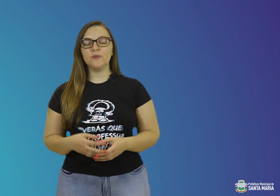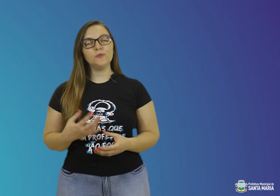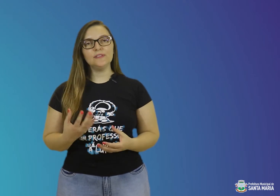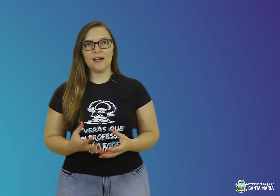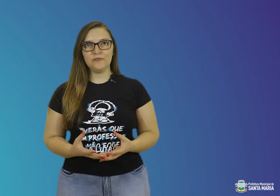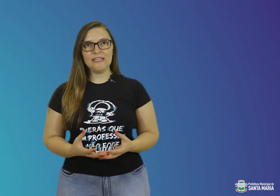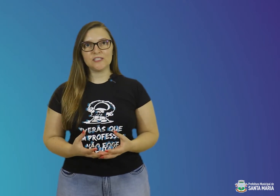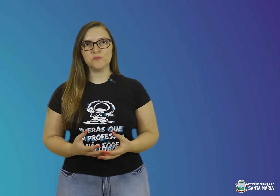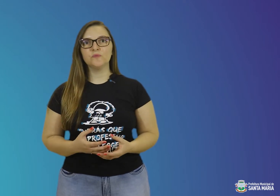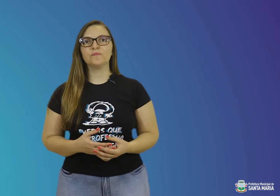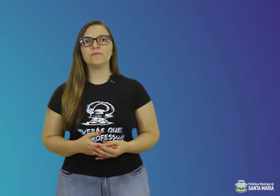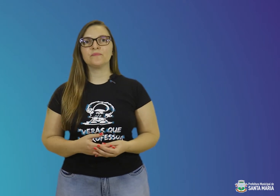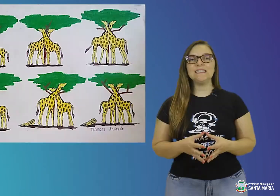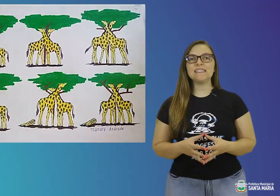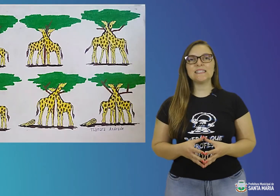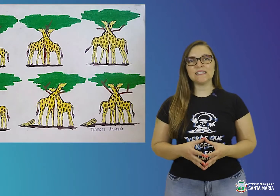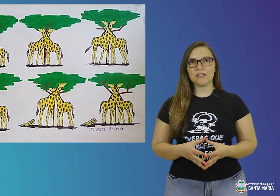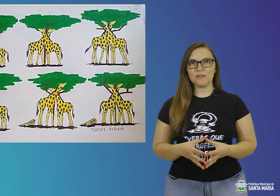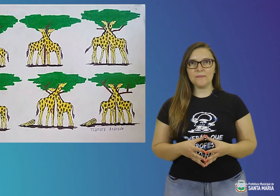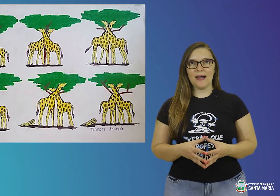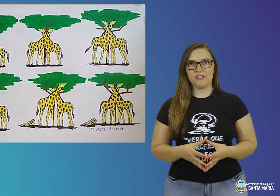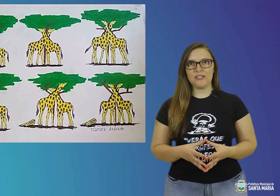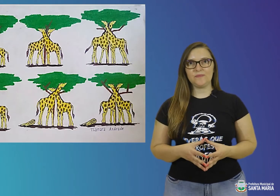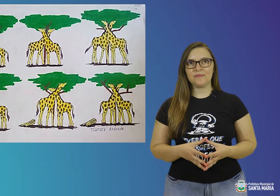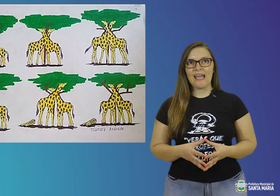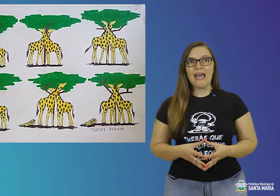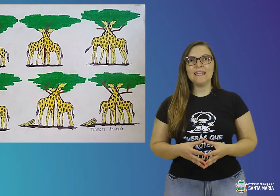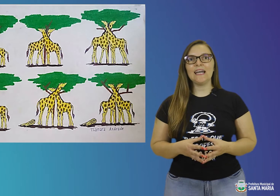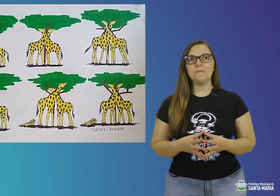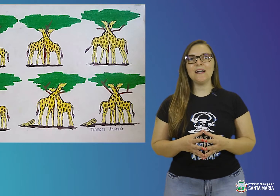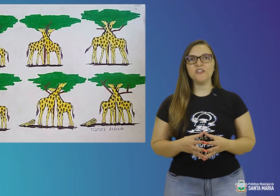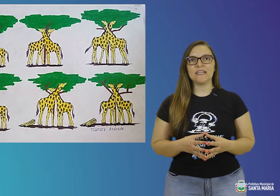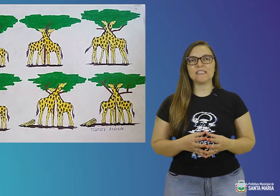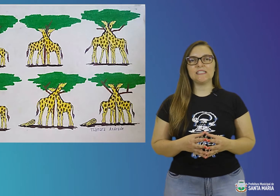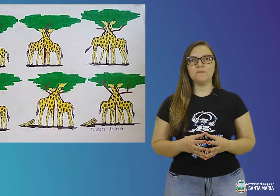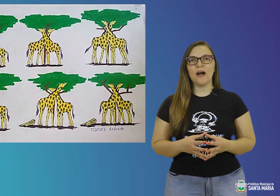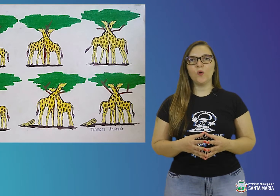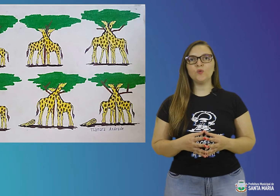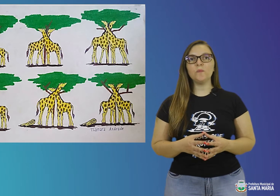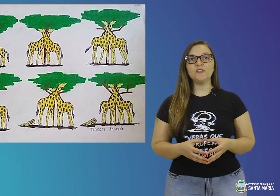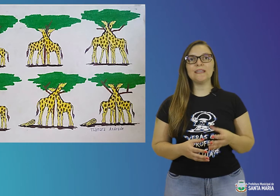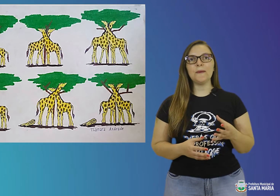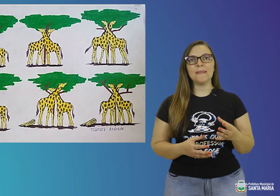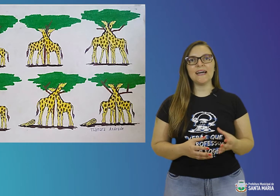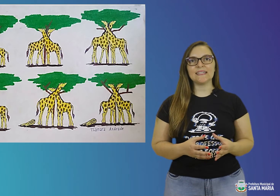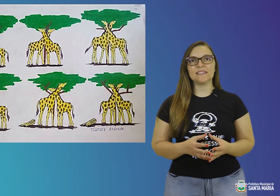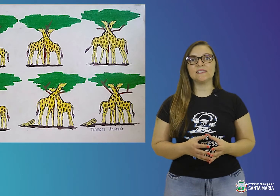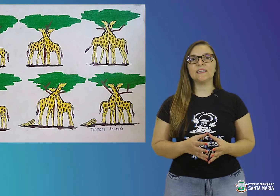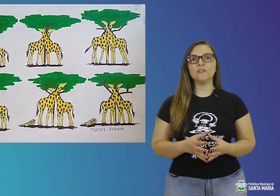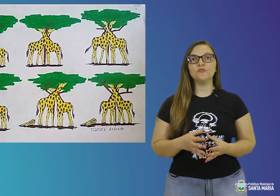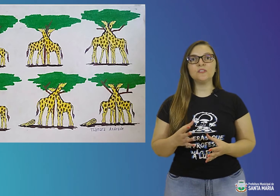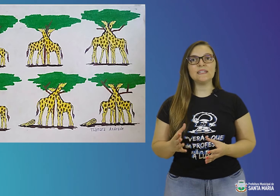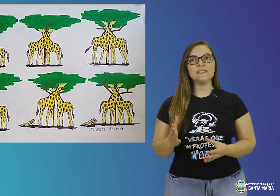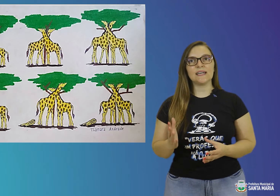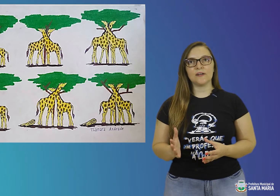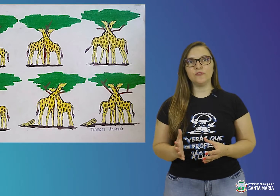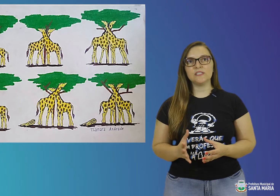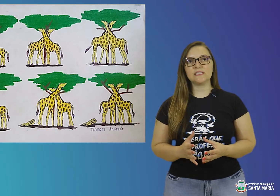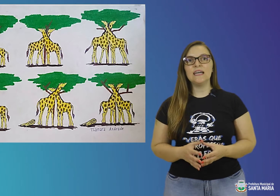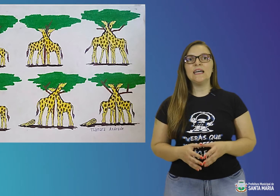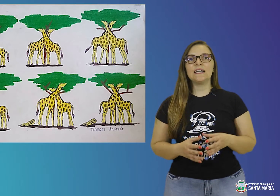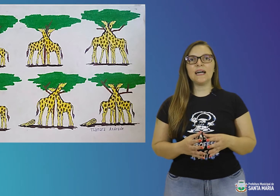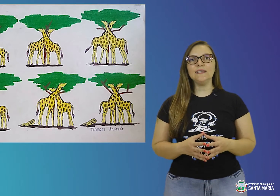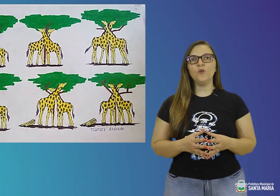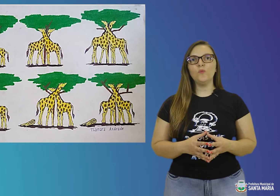Darwin, o darwinismo. Descrição da imagem. Na imagem acima, o nome de Lamarck, seguido de três